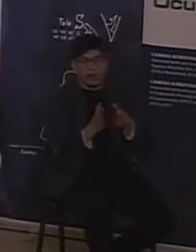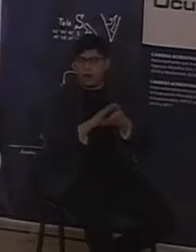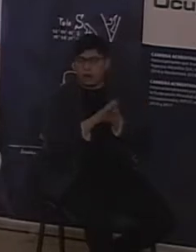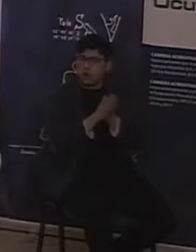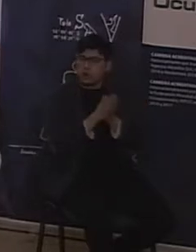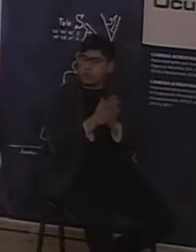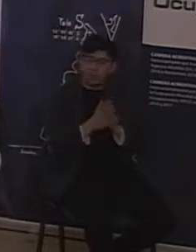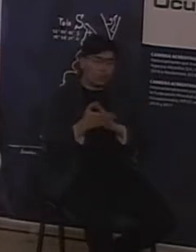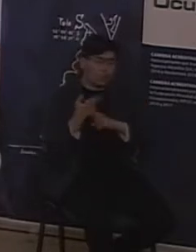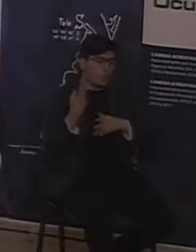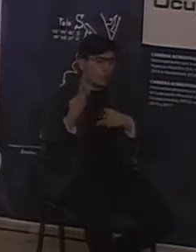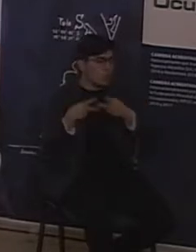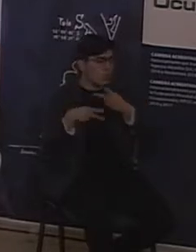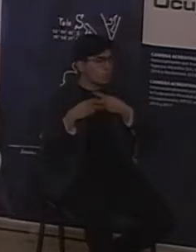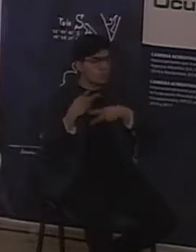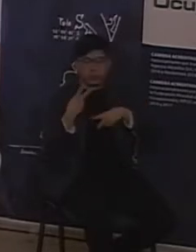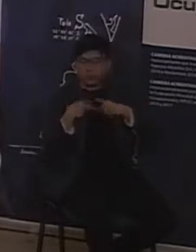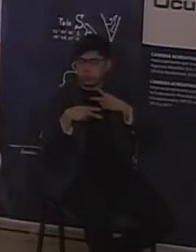historia